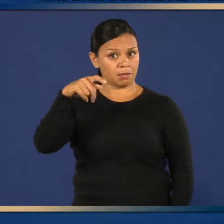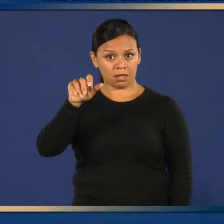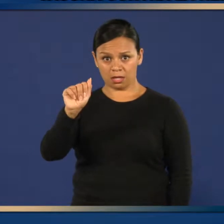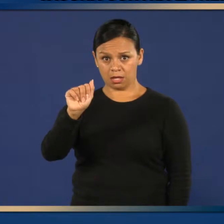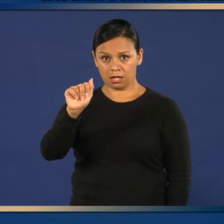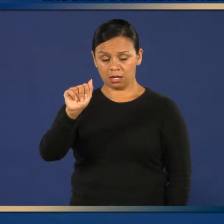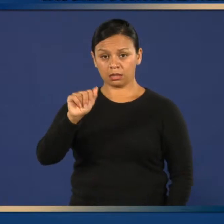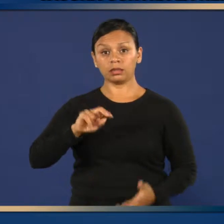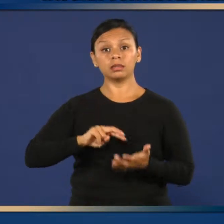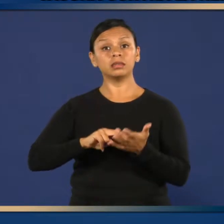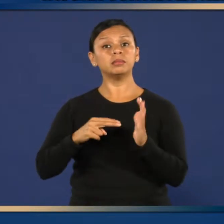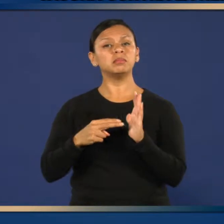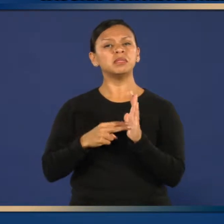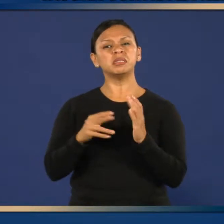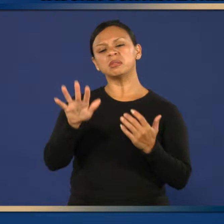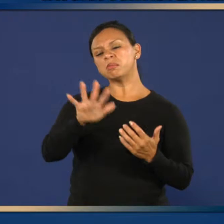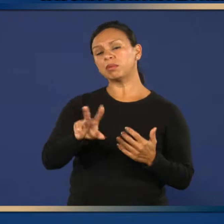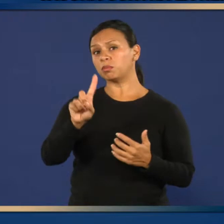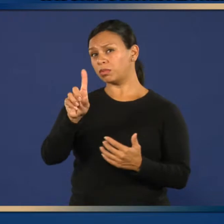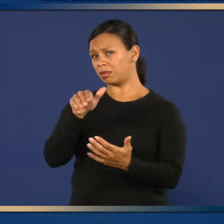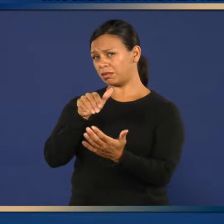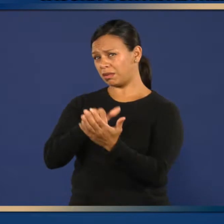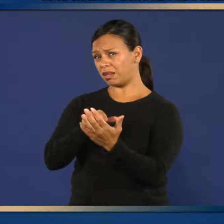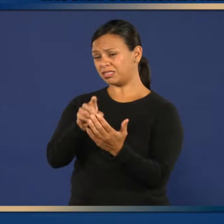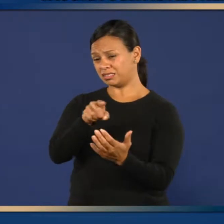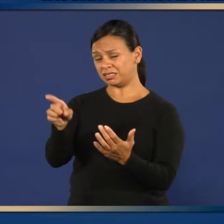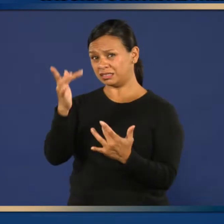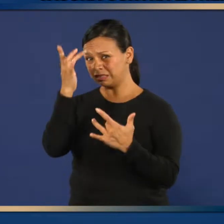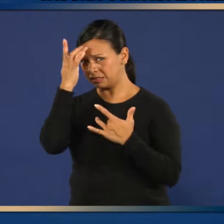muertes por cada 1000 casos